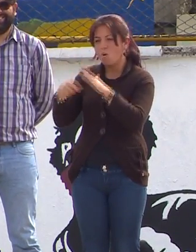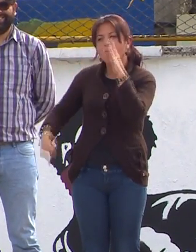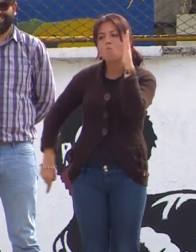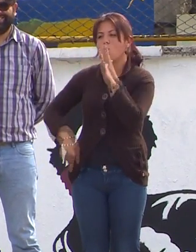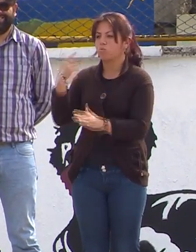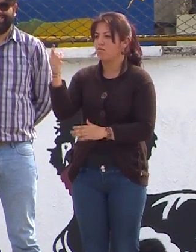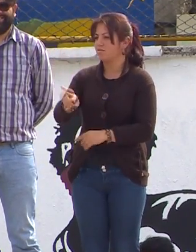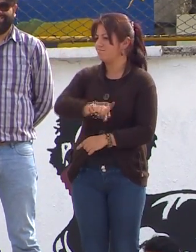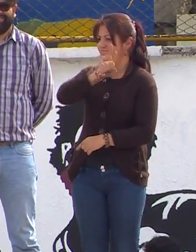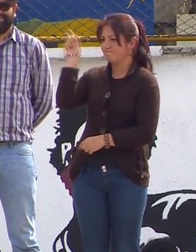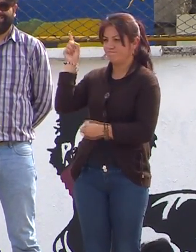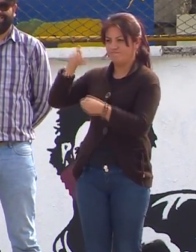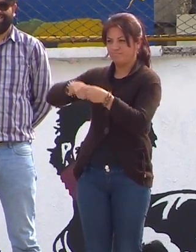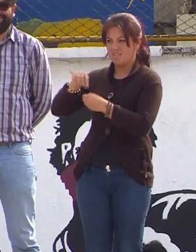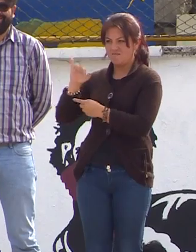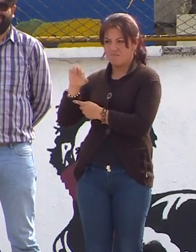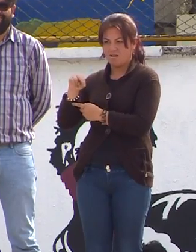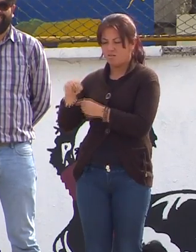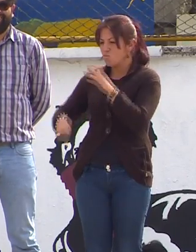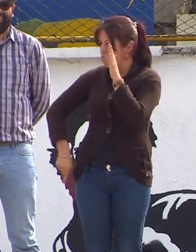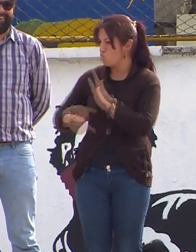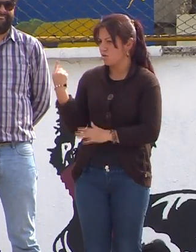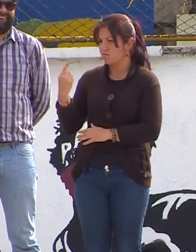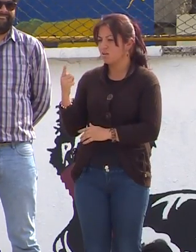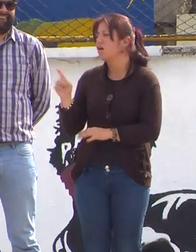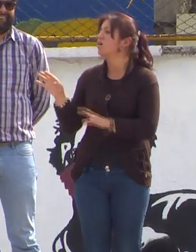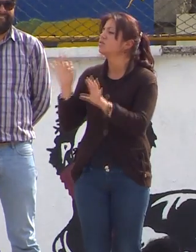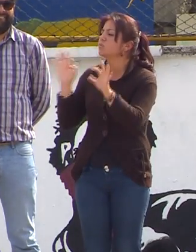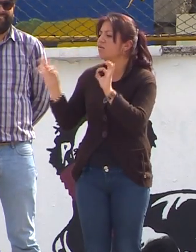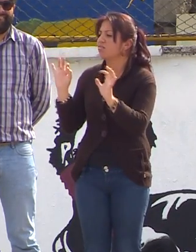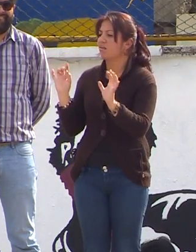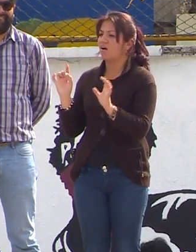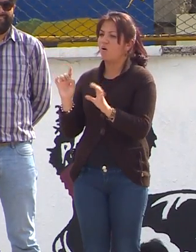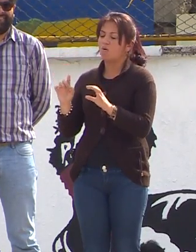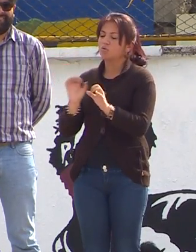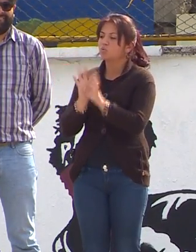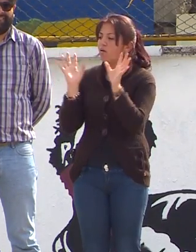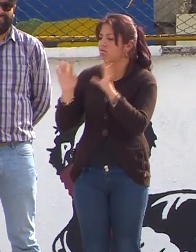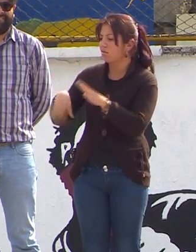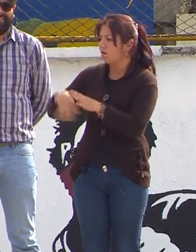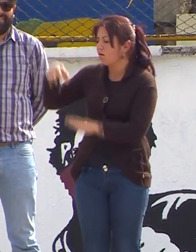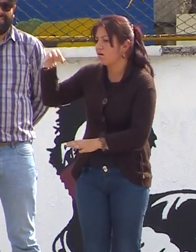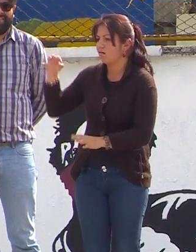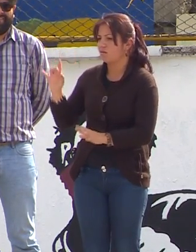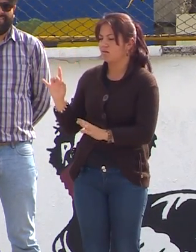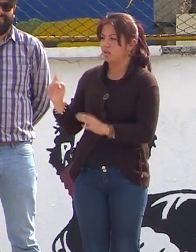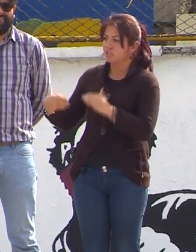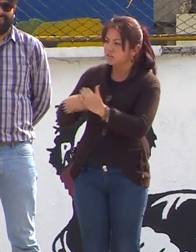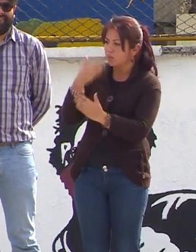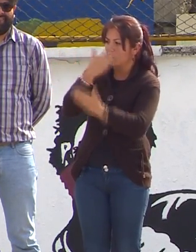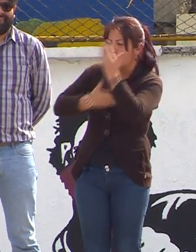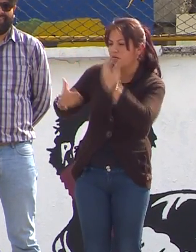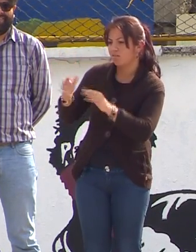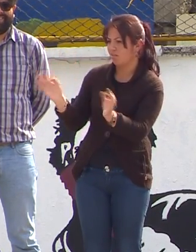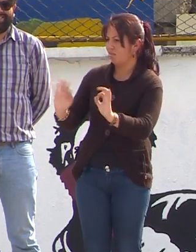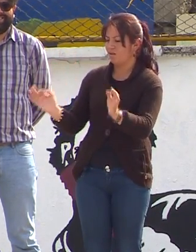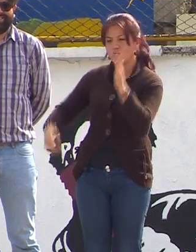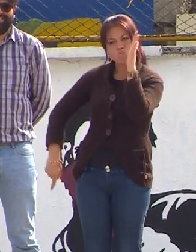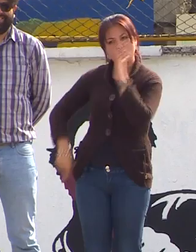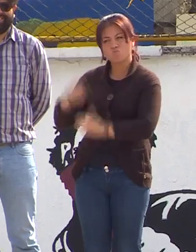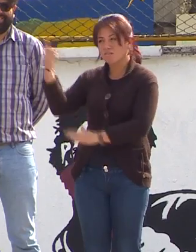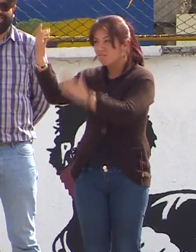al instituto, sin sorteos, sin pruebas de admisión, como lo harán